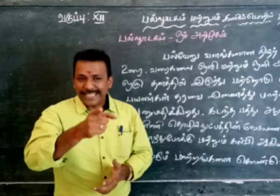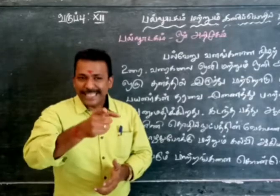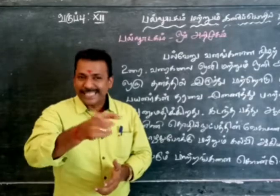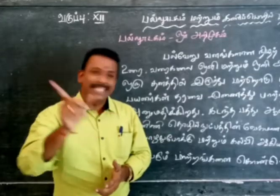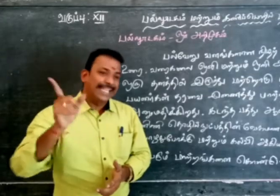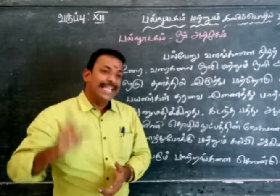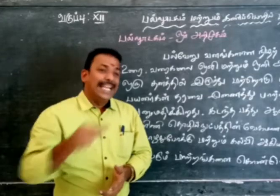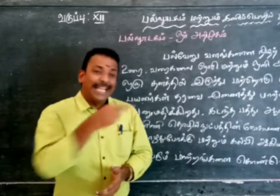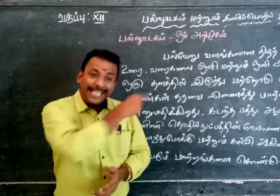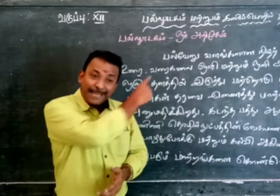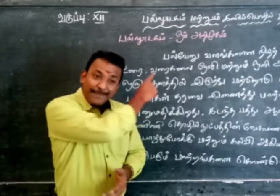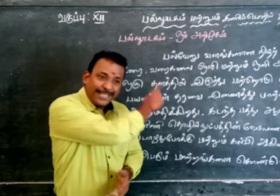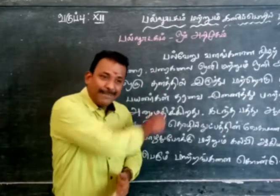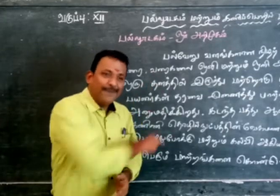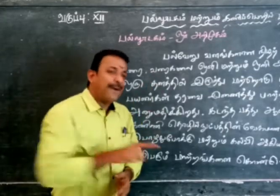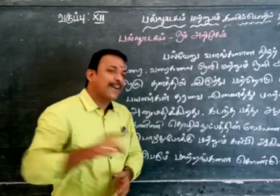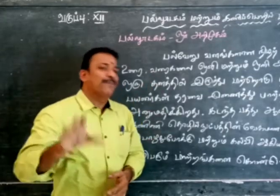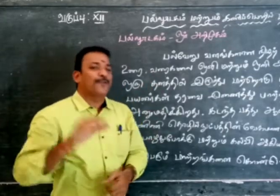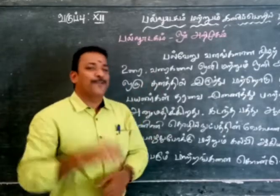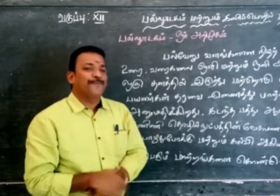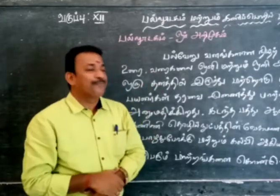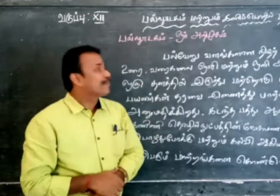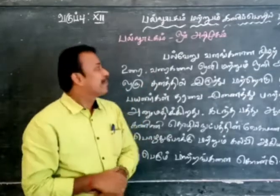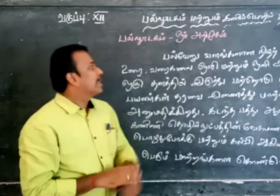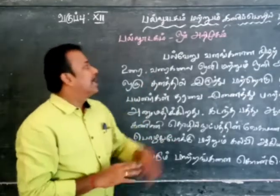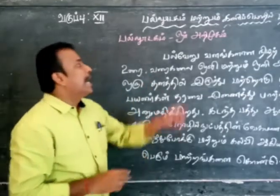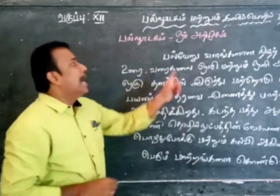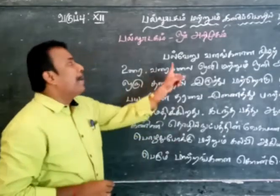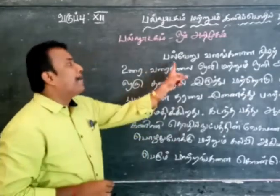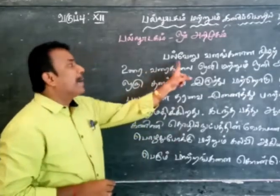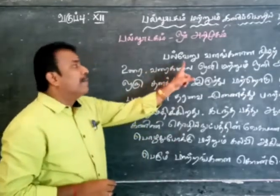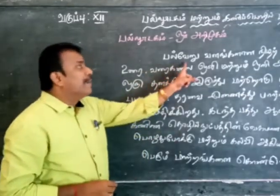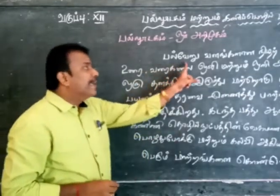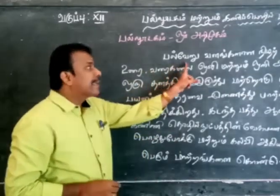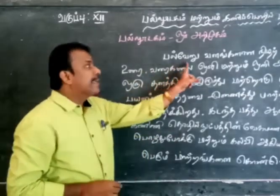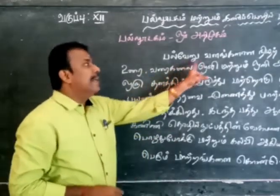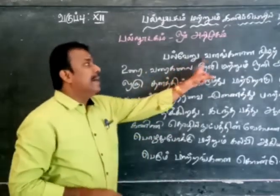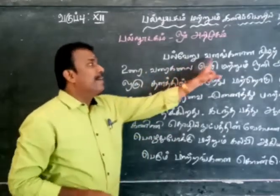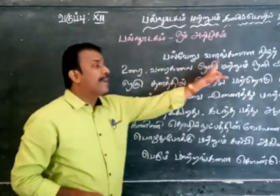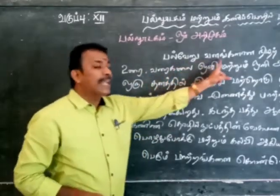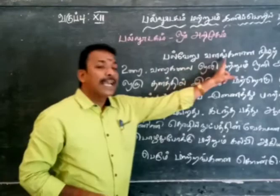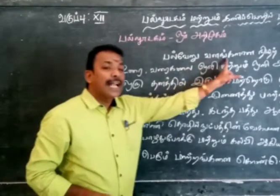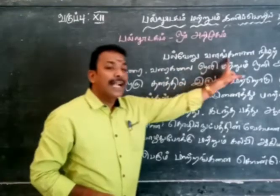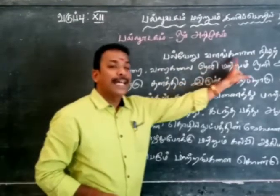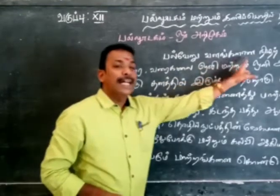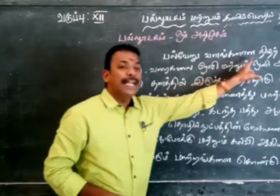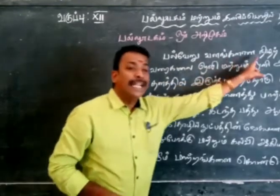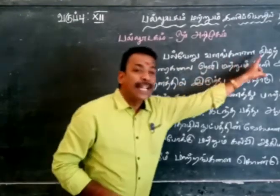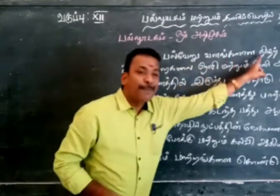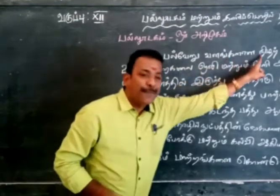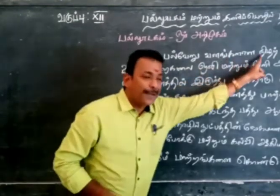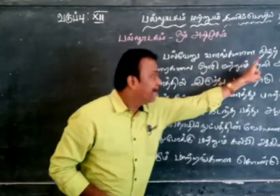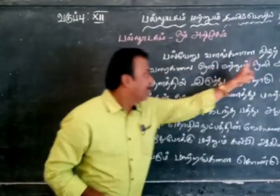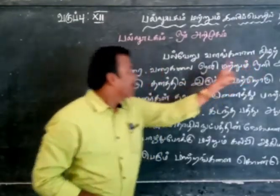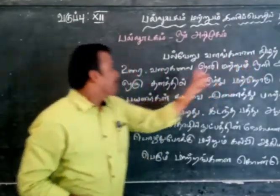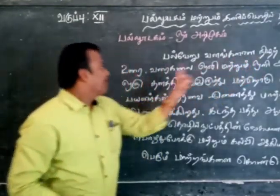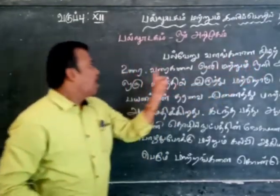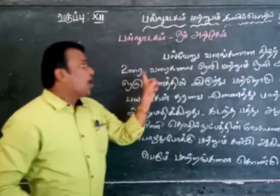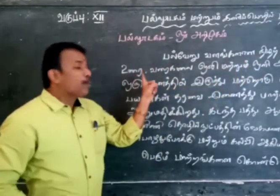பார்த்துருக்கீங்களா? சரி, நீங்கள் அதை பற்றி நம்ம பார்க்க போகிறோம். பல்வேறு வளங்களான நிலப்படம்,